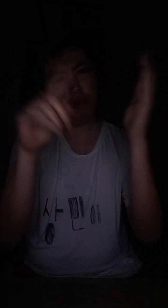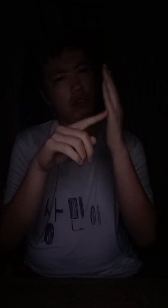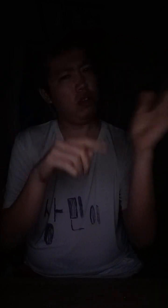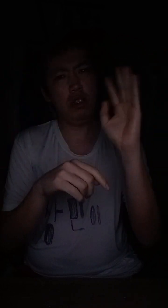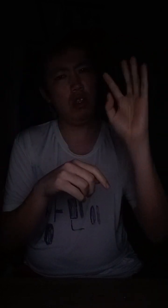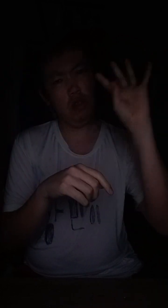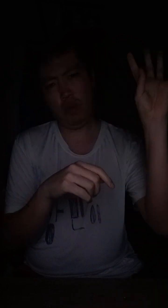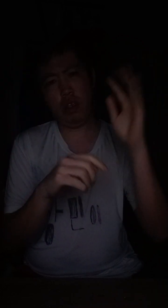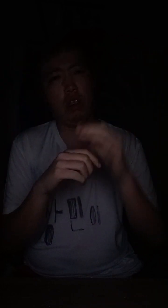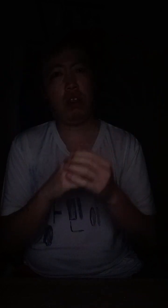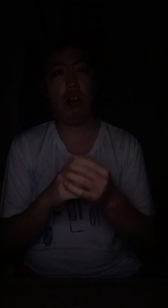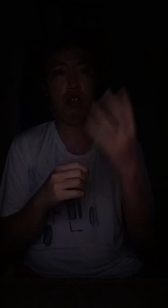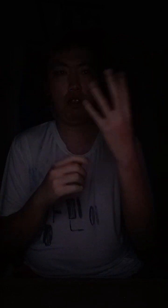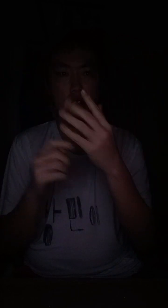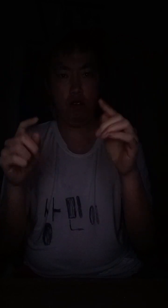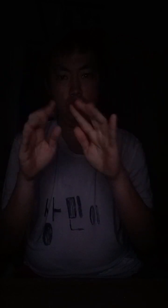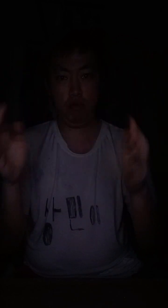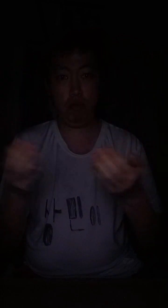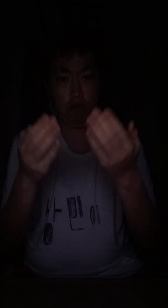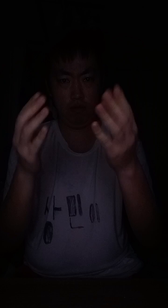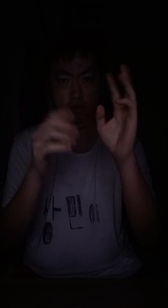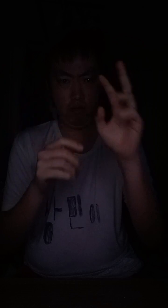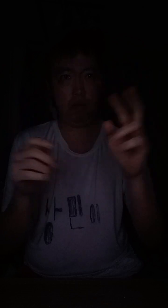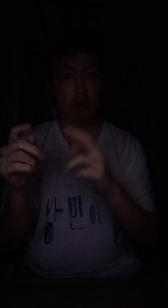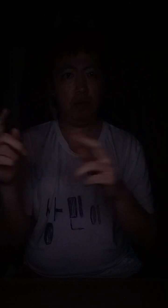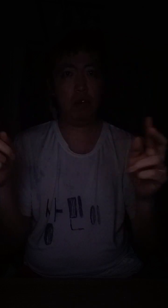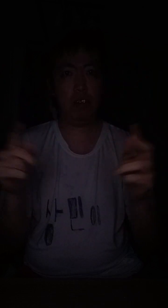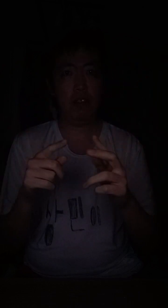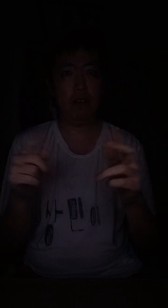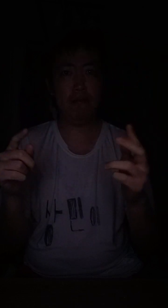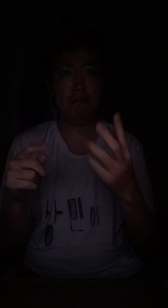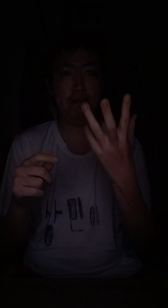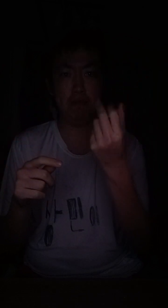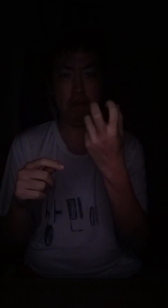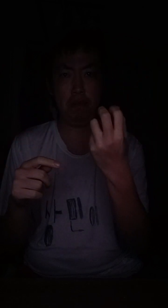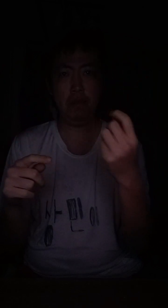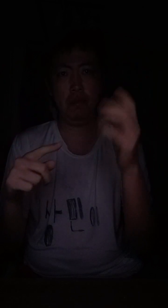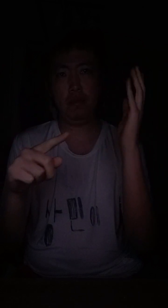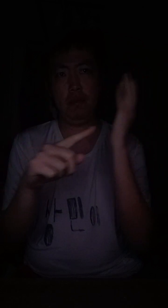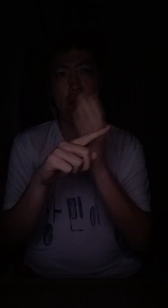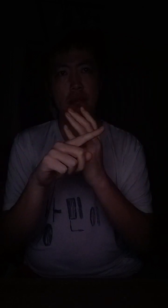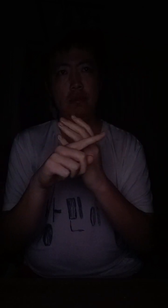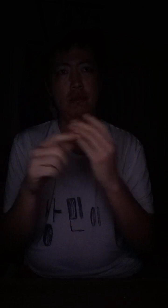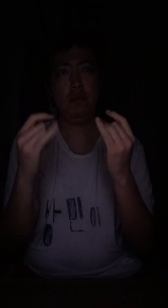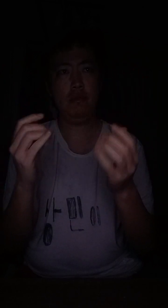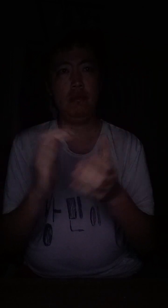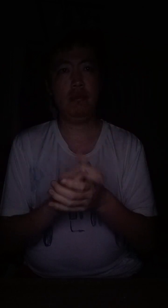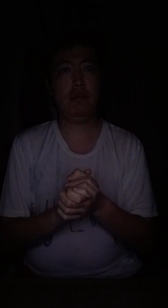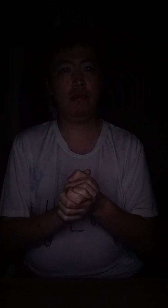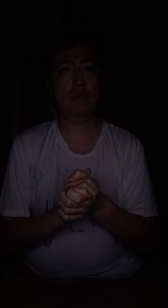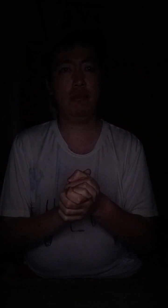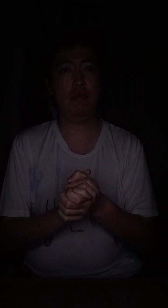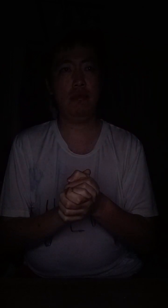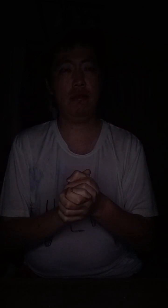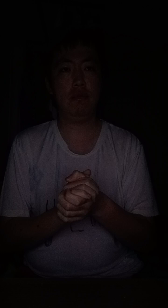설치되어 있지 않고 이 내부로 들어가 보시면 이 안에도 비상벨이 설치되어 있지 않은 상태입니다. 서울의